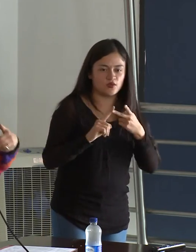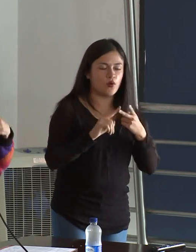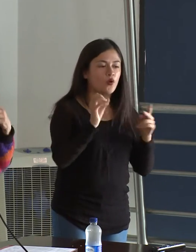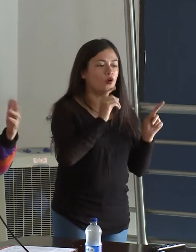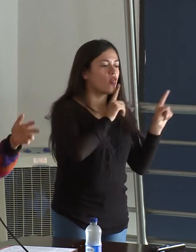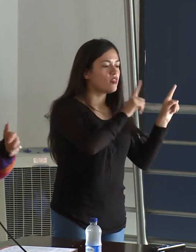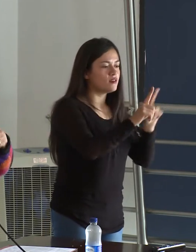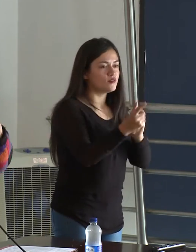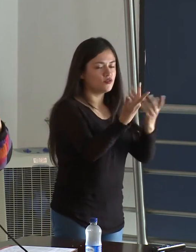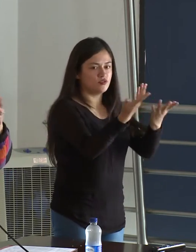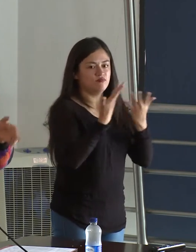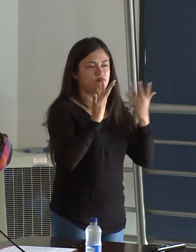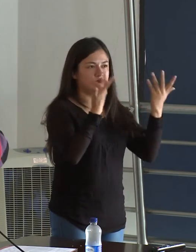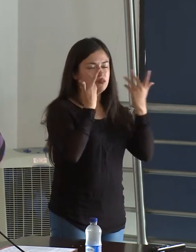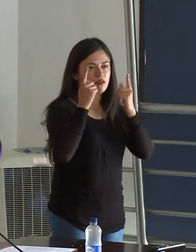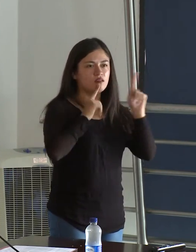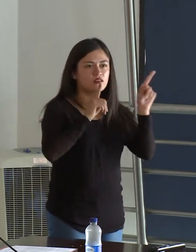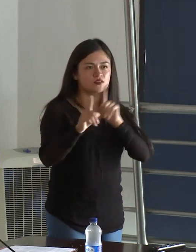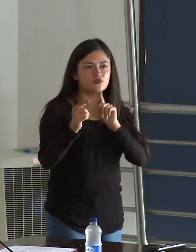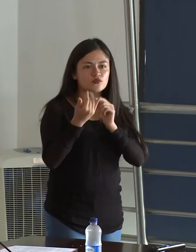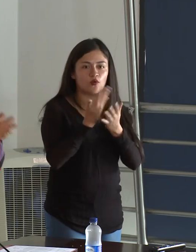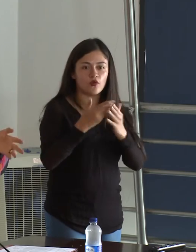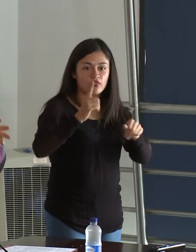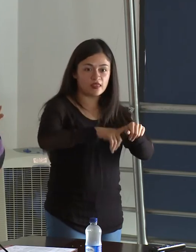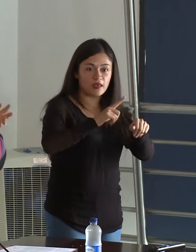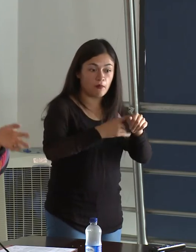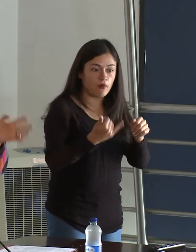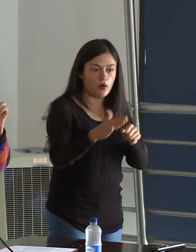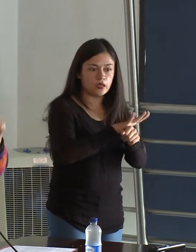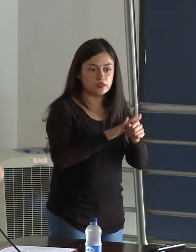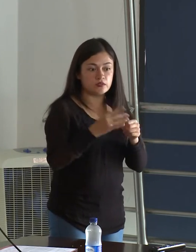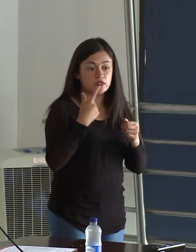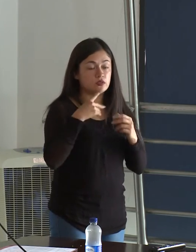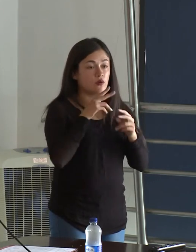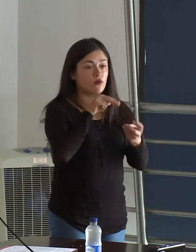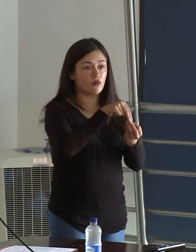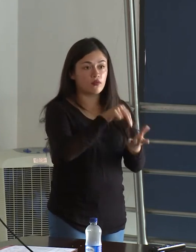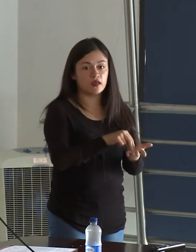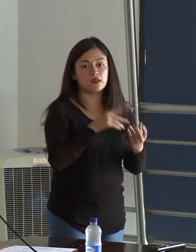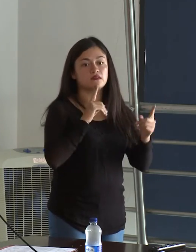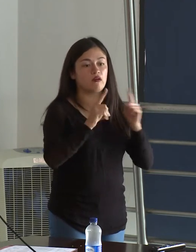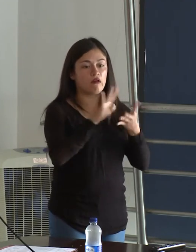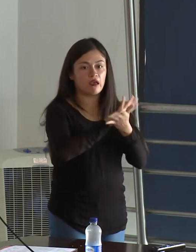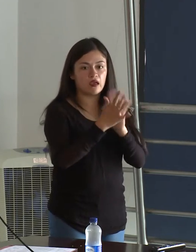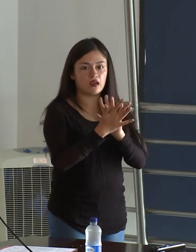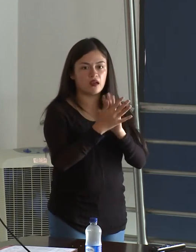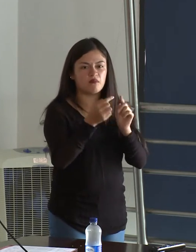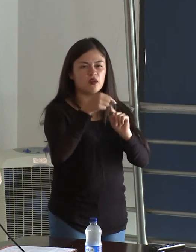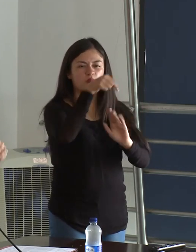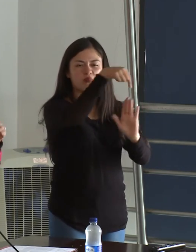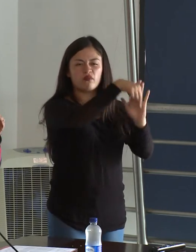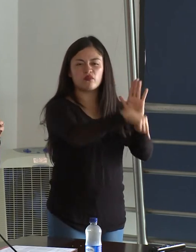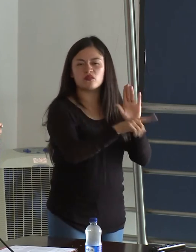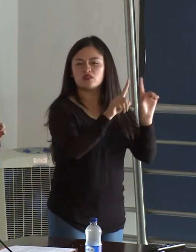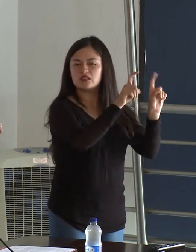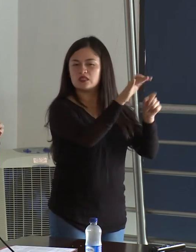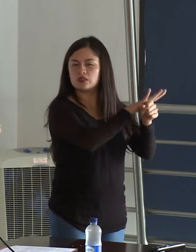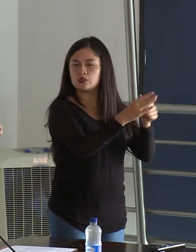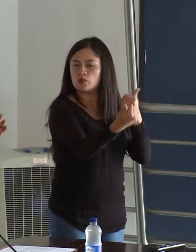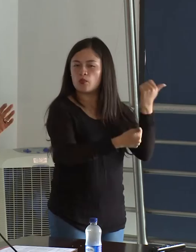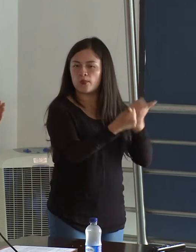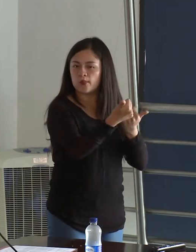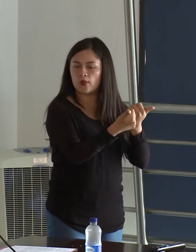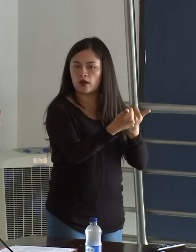mensajes que nos llegan acerca del momento y de la coyuntura, del contexto que se está manejando. Porque si sabemos que